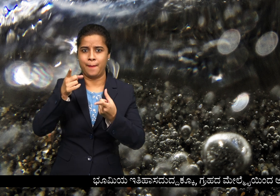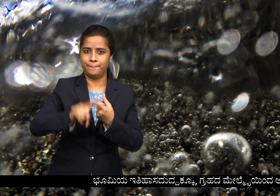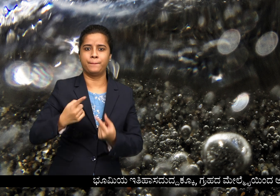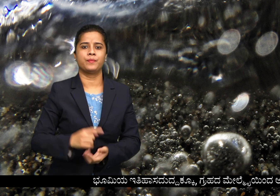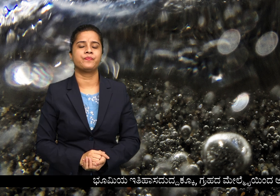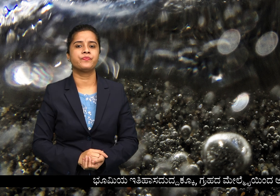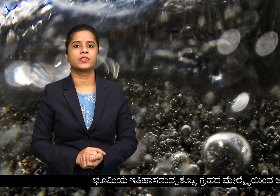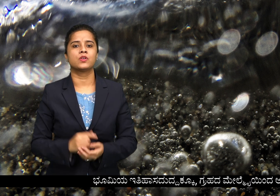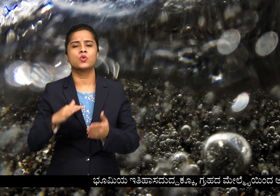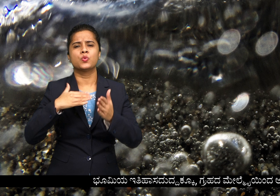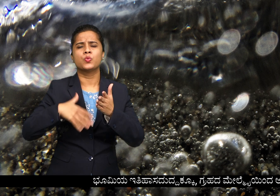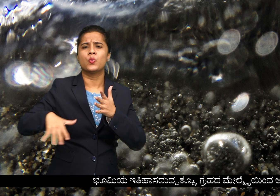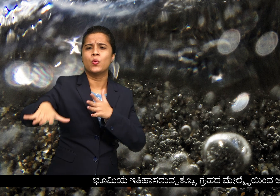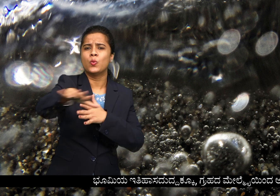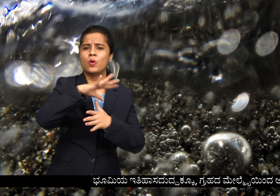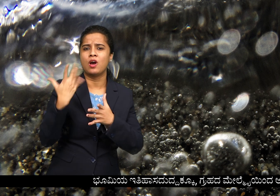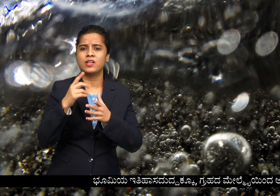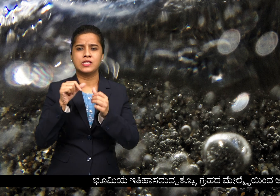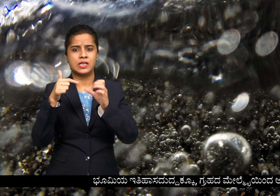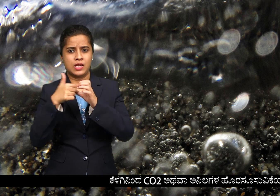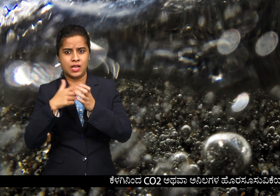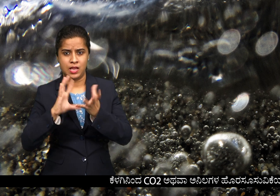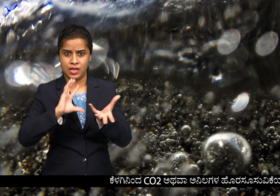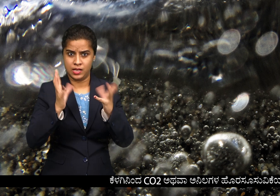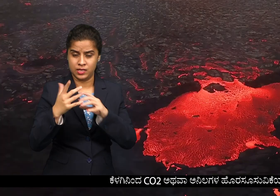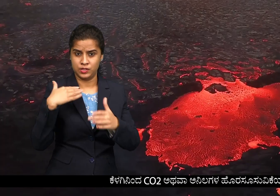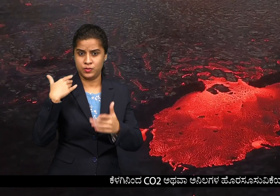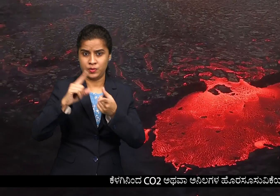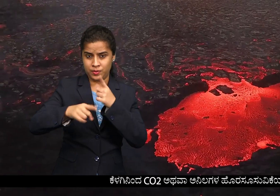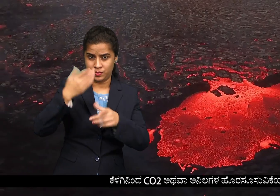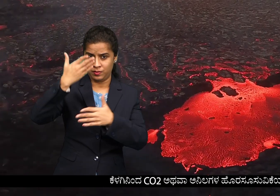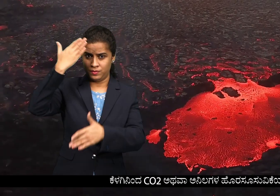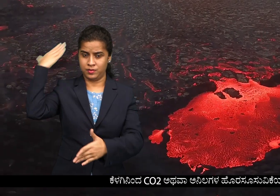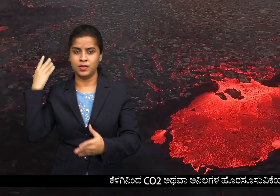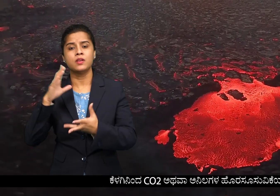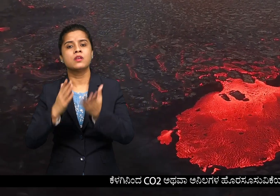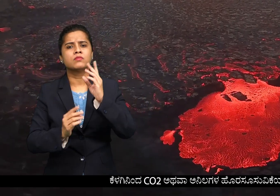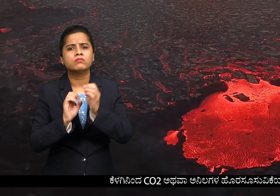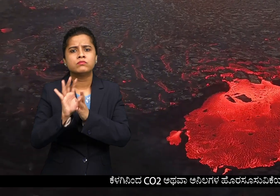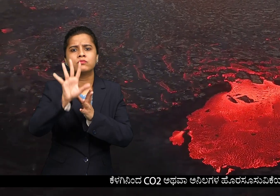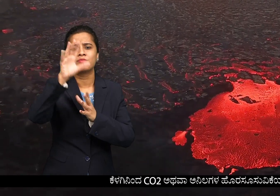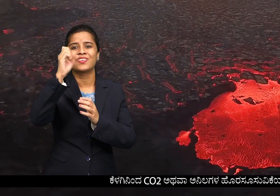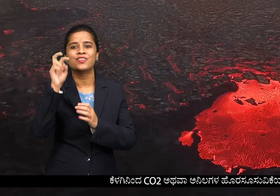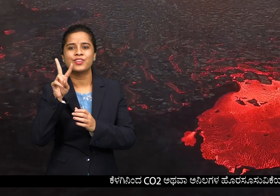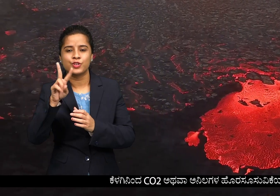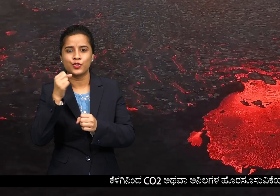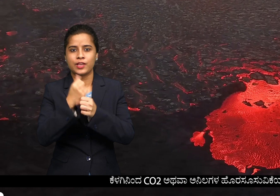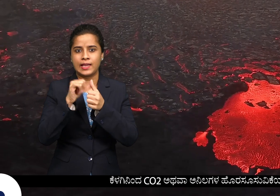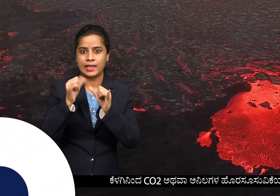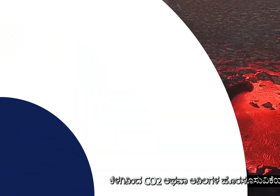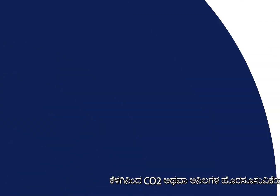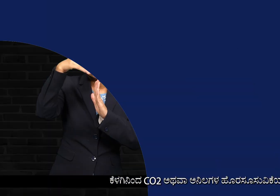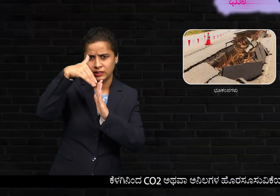ಭೂಮಿಯ ಇತಿಹಾಸದುದ್ದಕ್ಕೂ ಗ್ರಹದ ಮೇಲ್ಮೈಯಿಂದ ಆಳವಾದ ಕೆಳಗಿನಿಂದ CO2 ಅಥವಾ